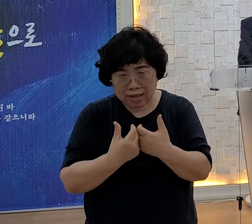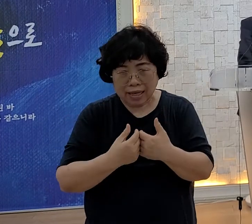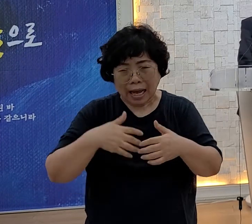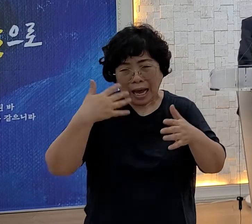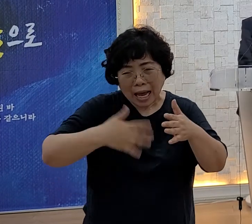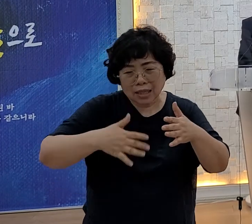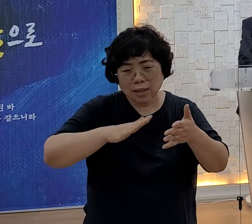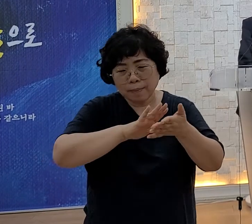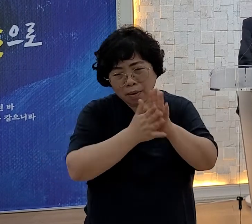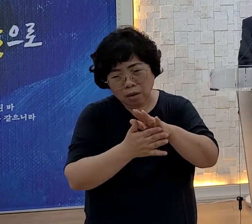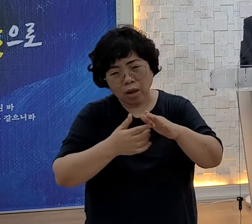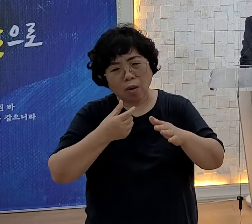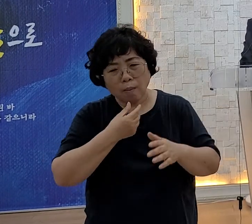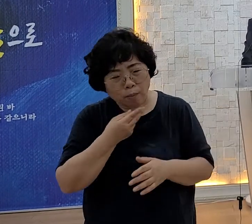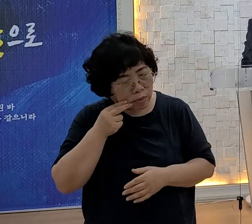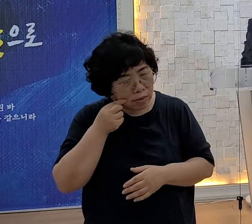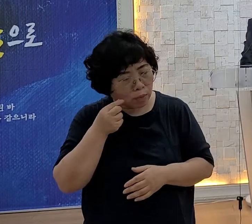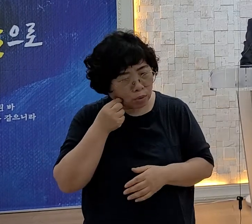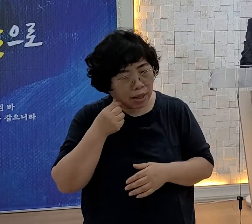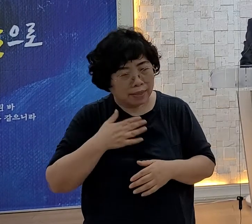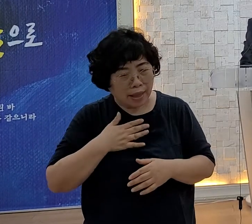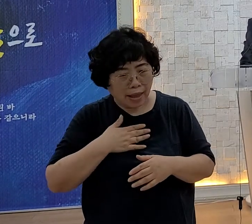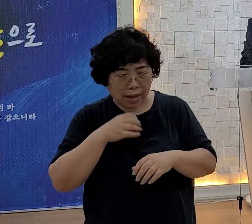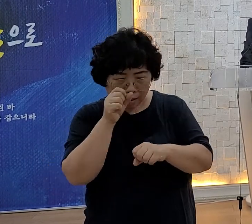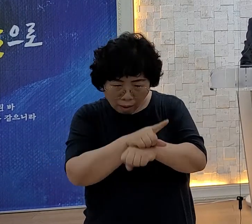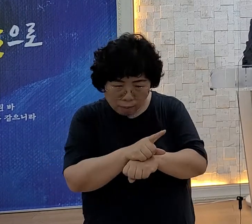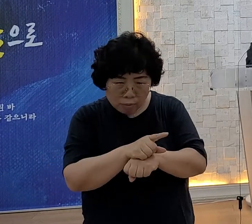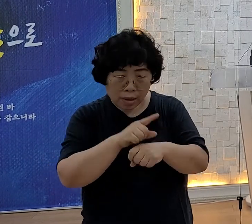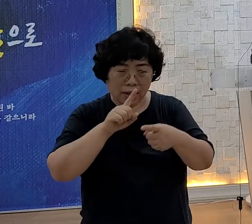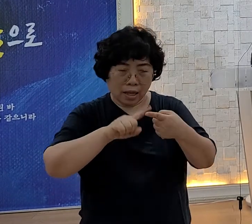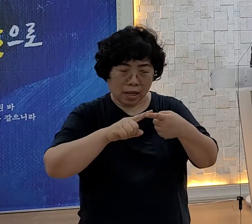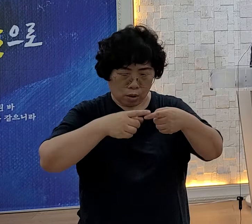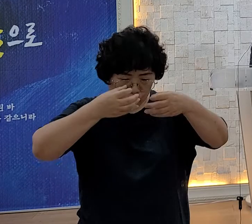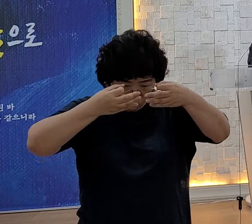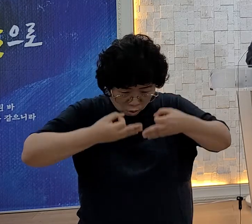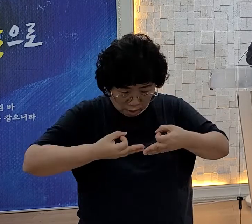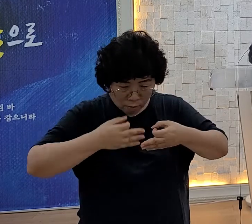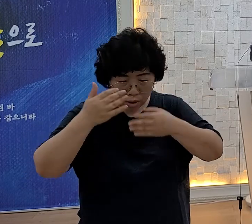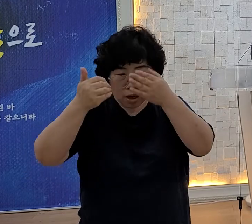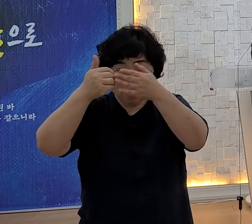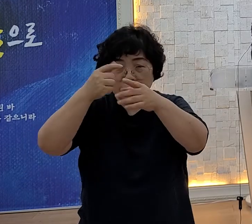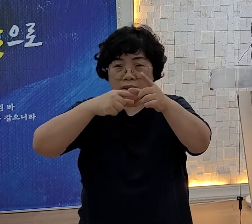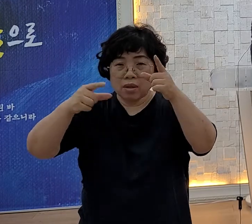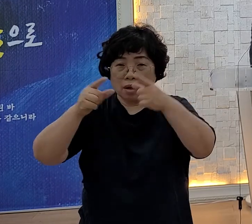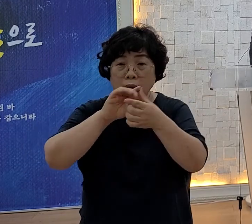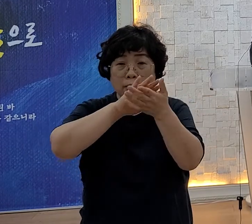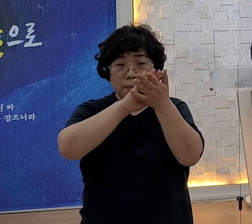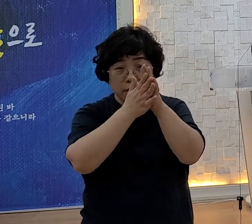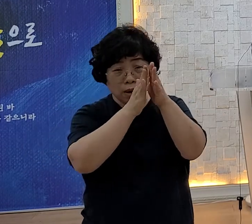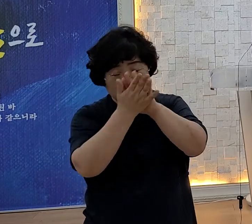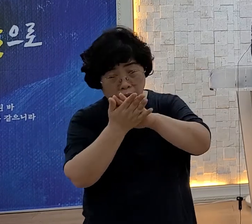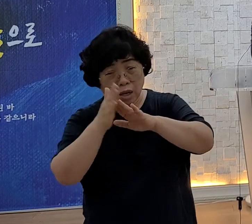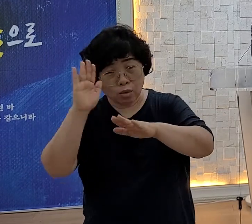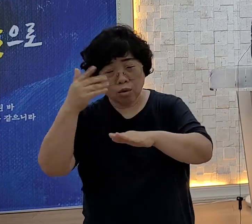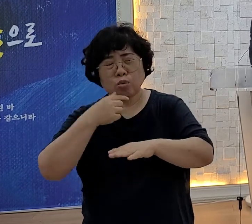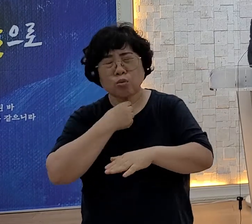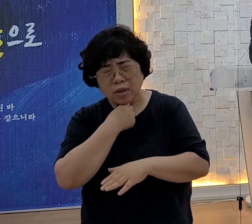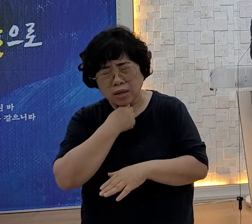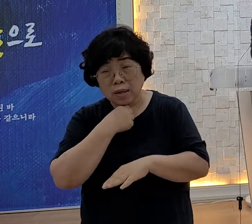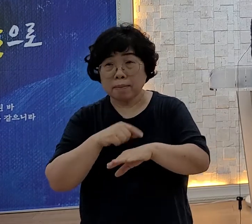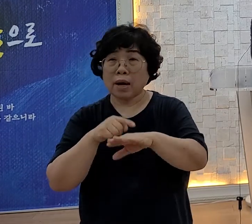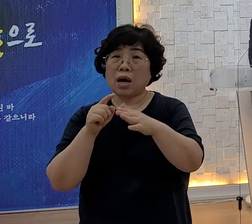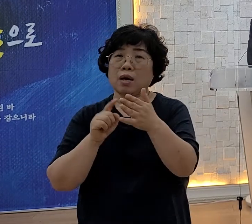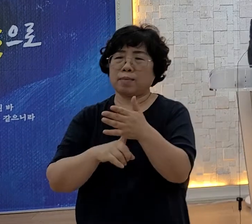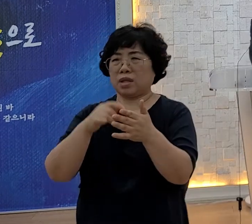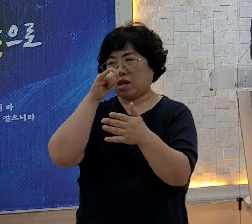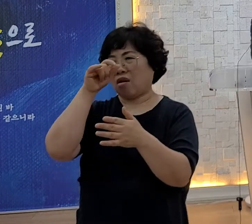않은, 변화되지 않은 내 인격과 성품, 이런 것들을 하나님께서 더 우리에게 변화되기를 원하고 정금